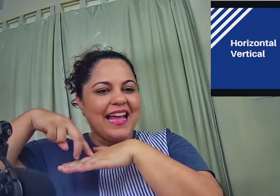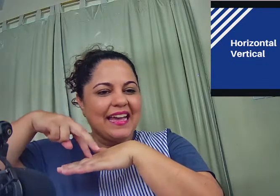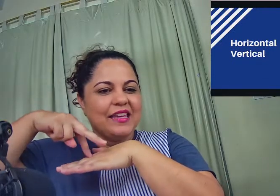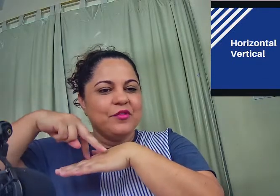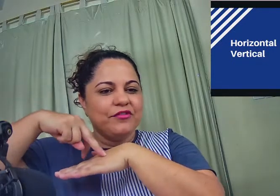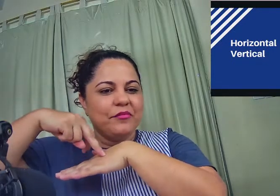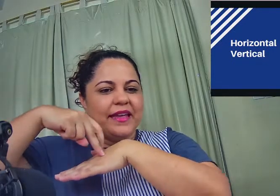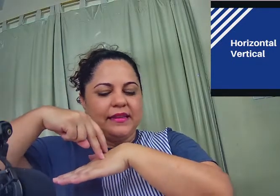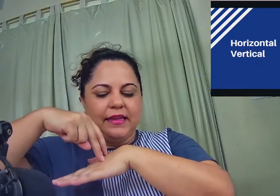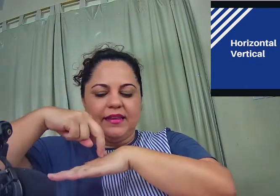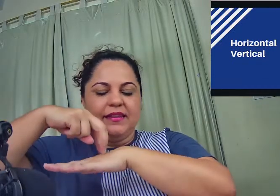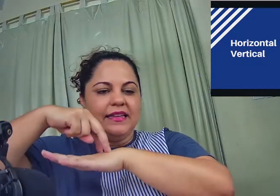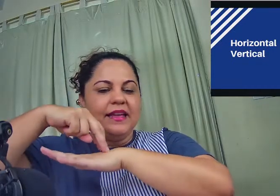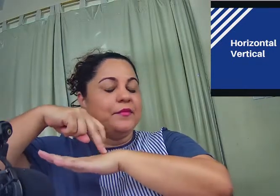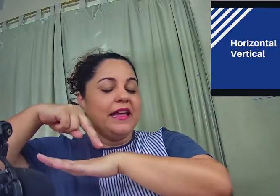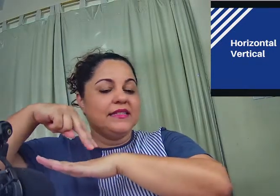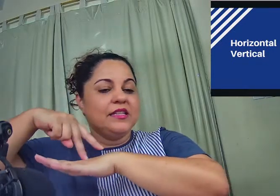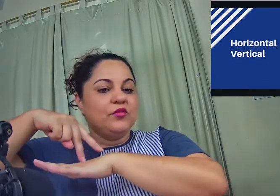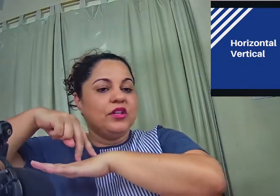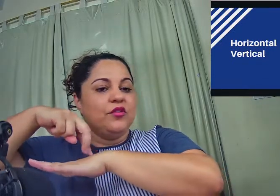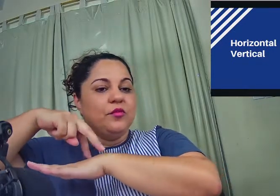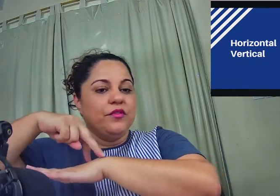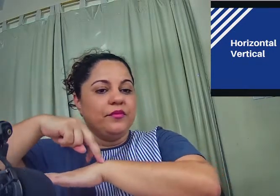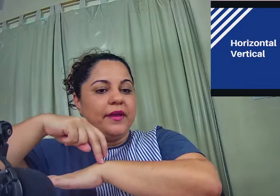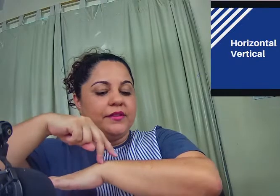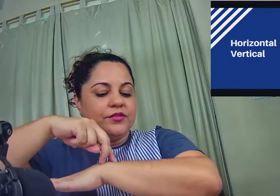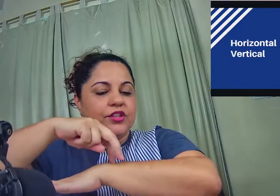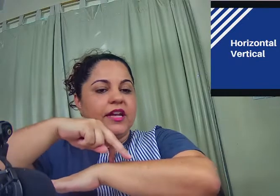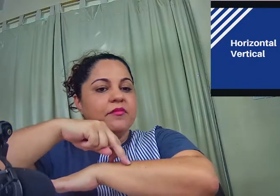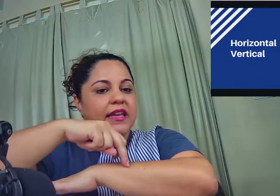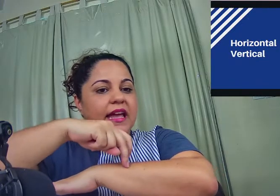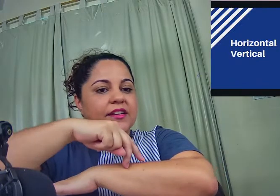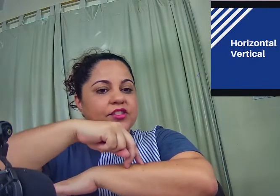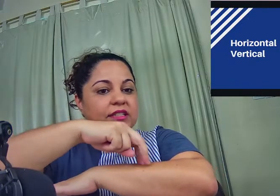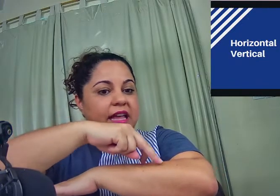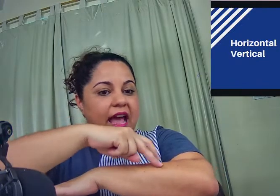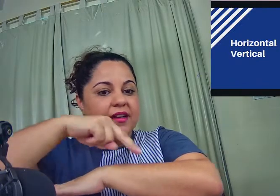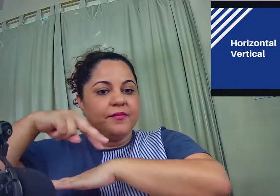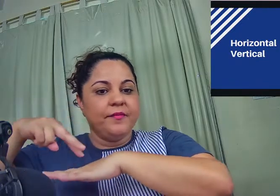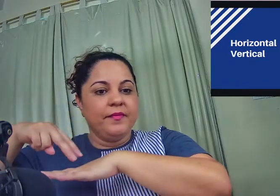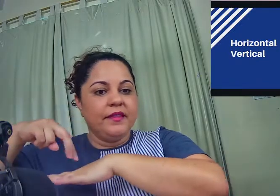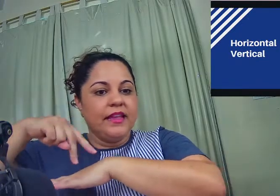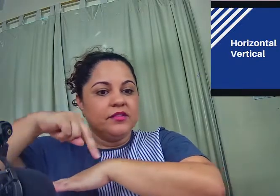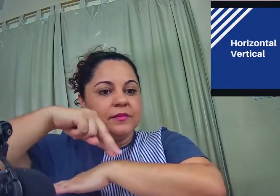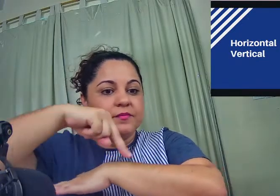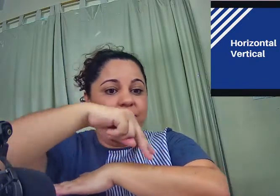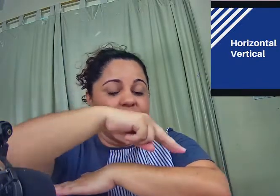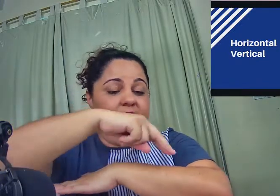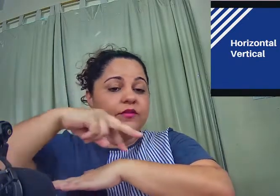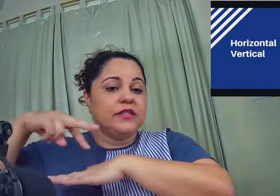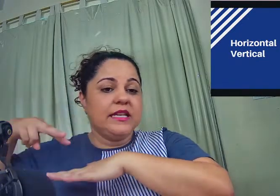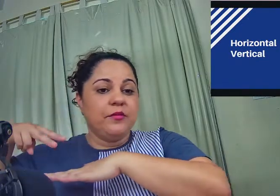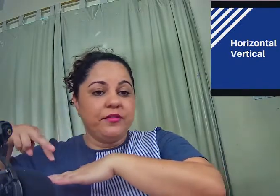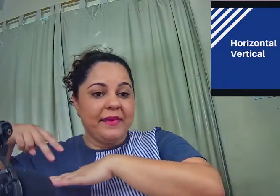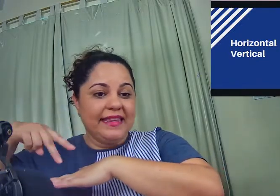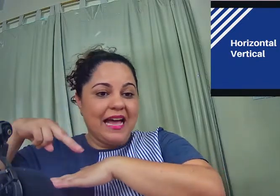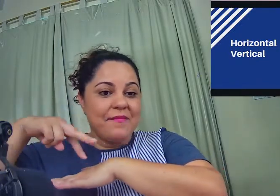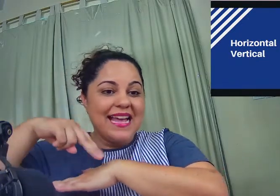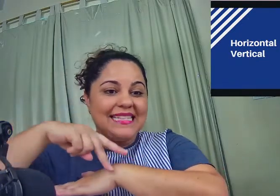Aqui movimenta, né, simula o movimento de caminhar, de andar, né? Se você movimentar mais